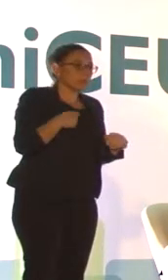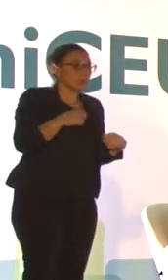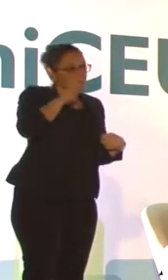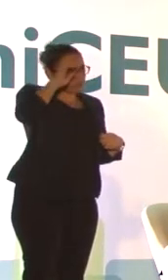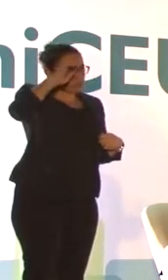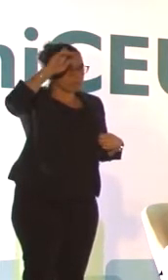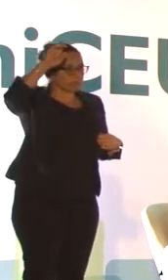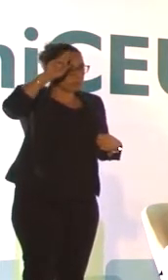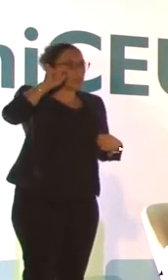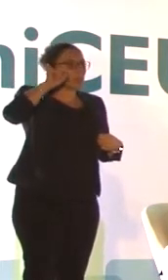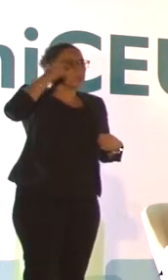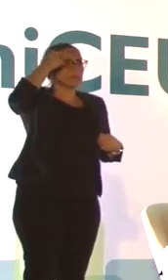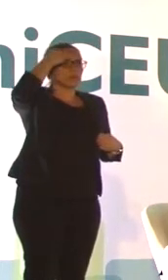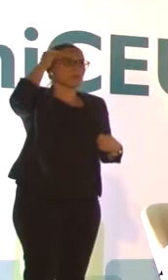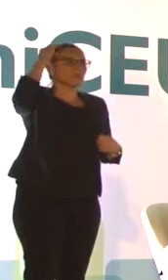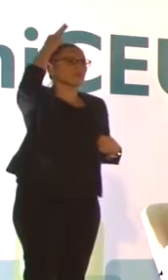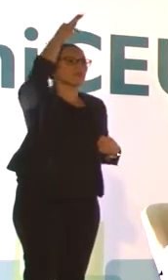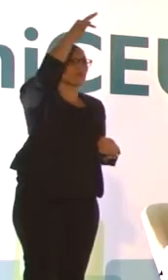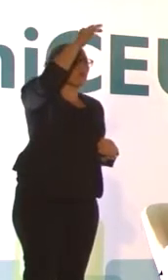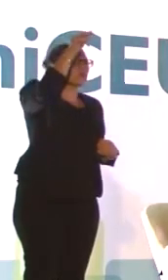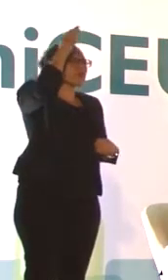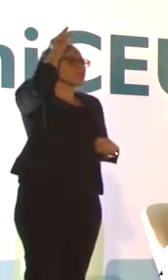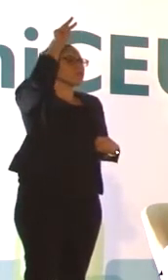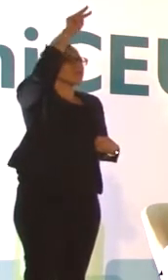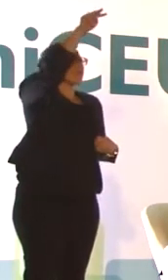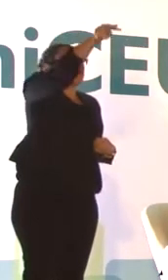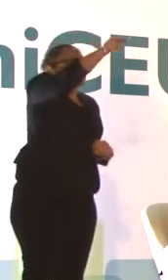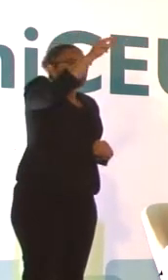sobretudo, uma visão de futuro.